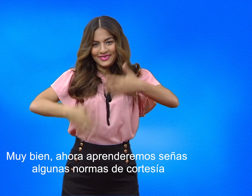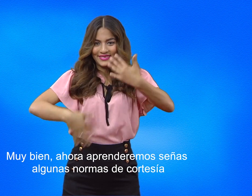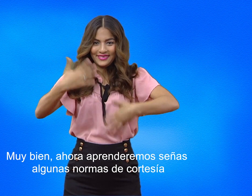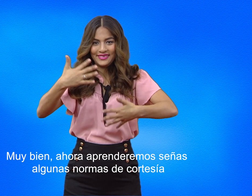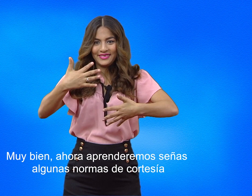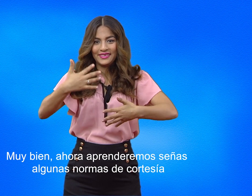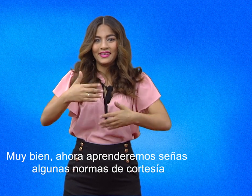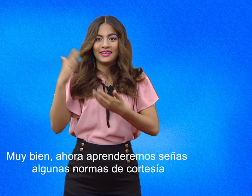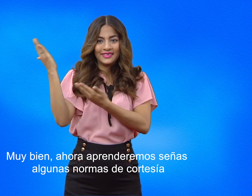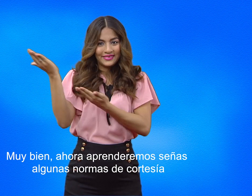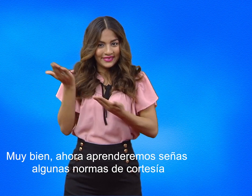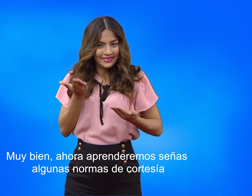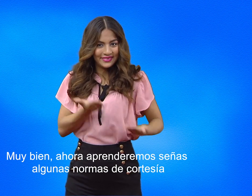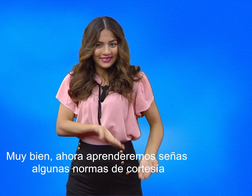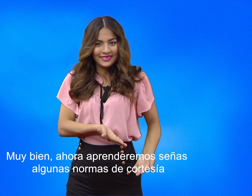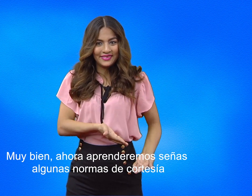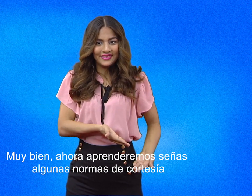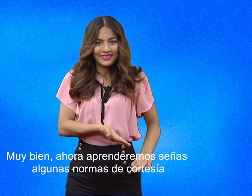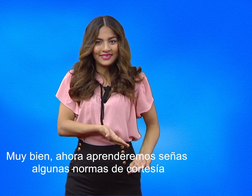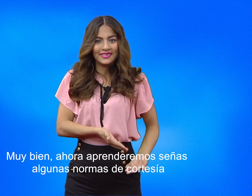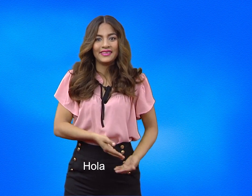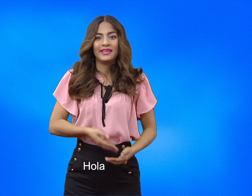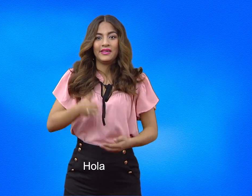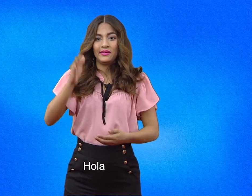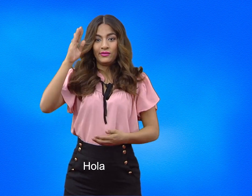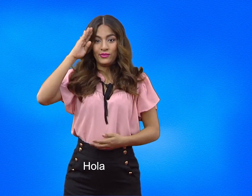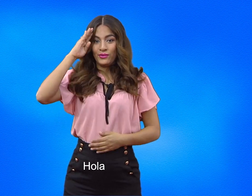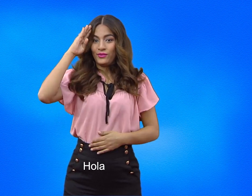señas de cortesía. Hola.